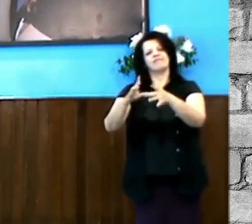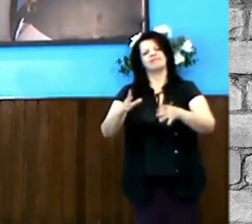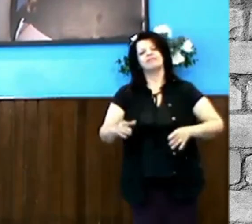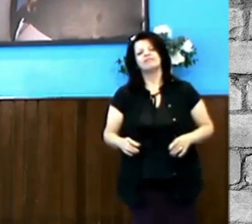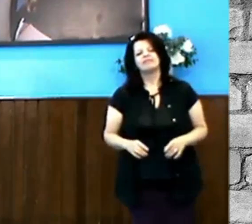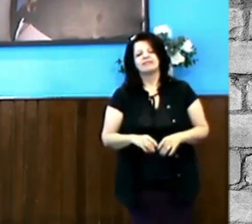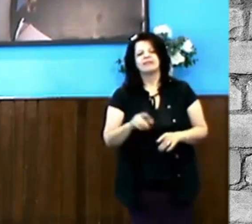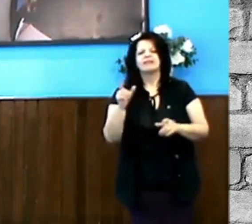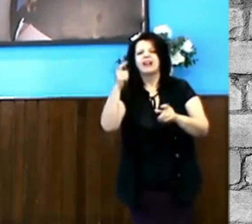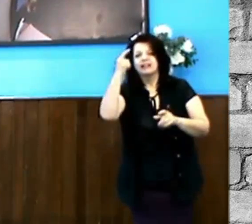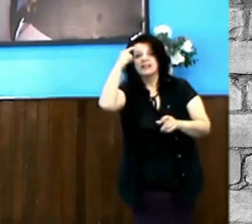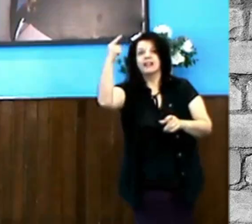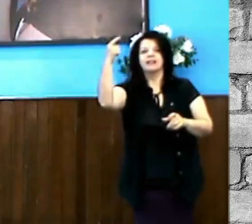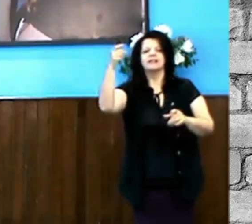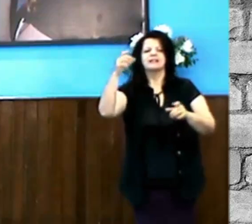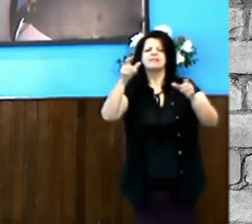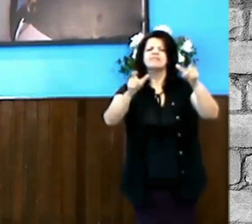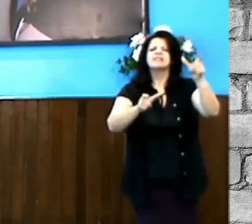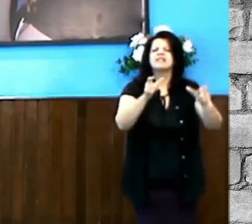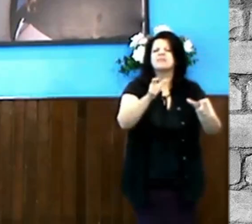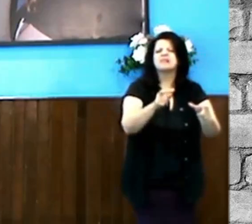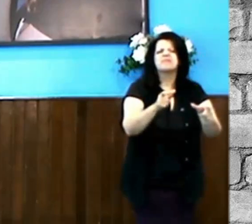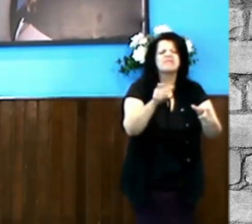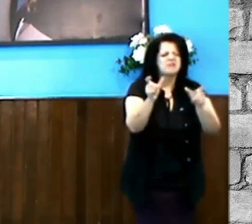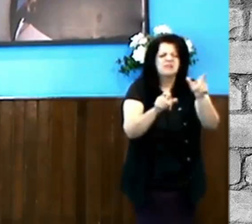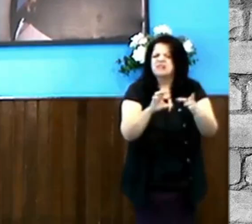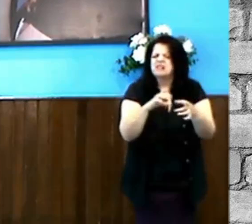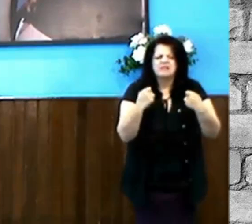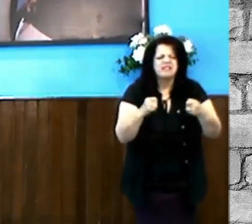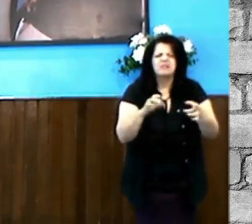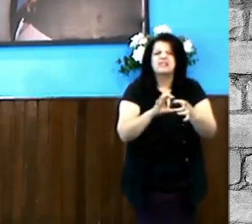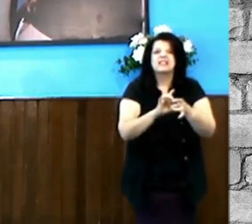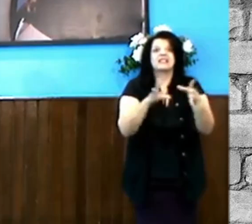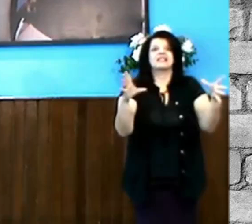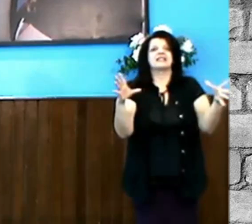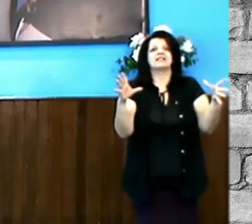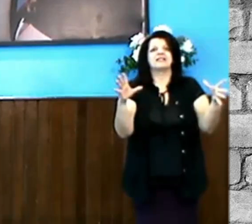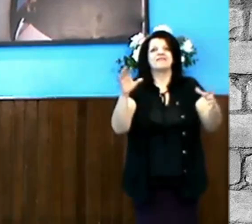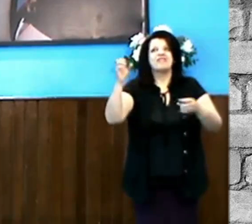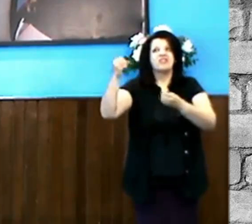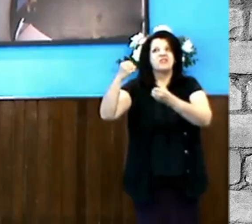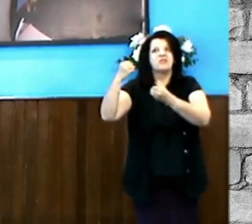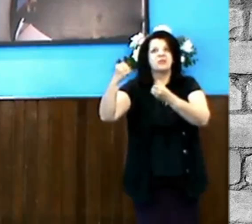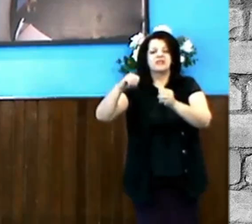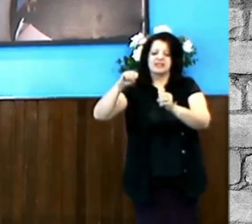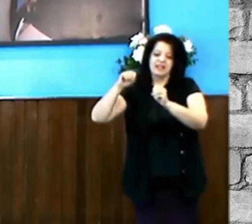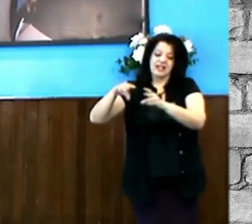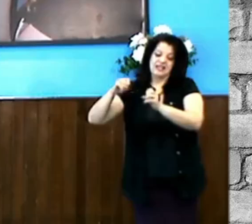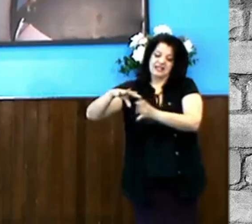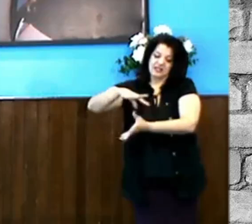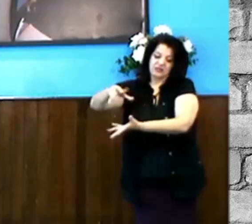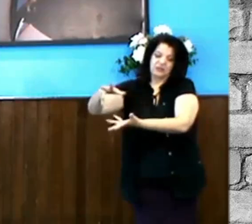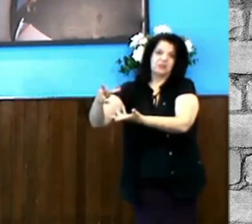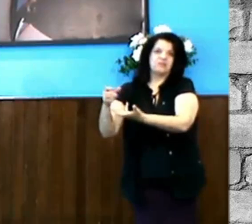que a pessoa não consegue se livrar. A filosofia dele amarrou, cara. E, portanto, nós